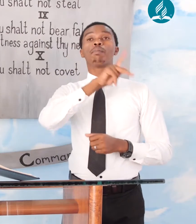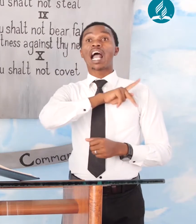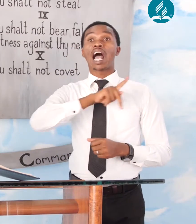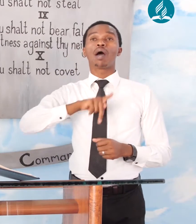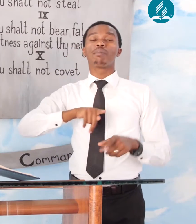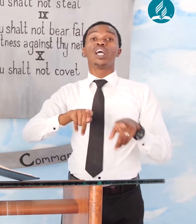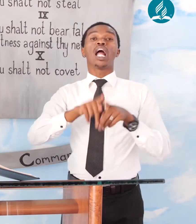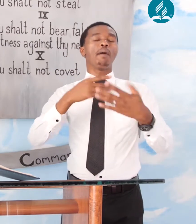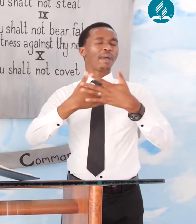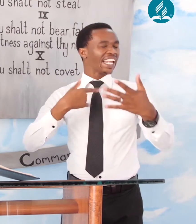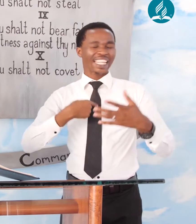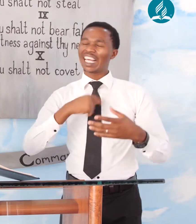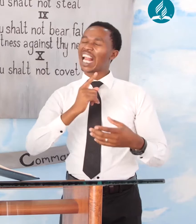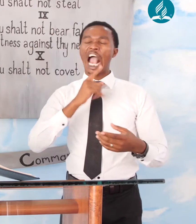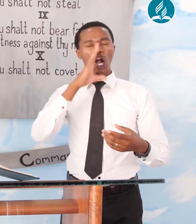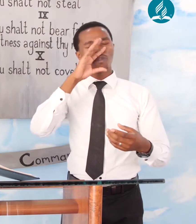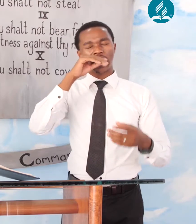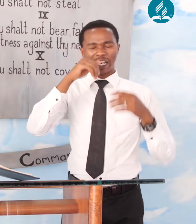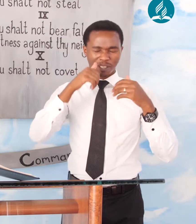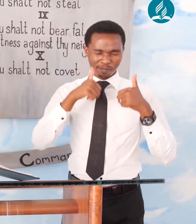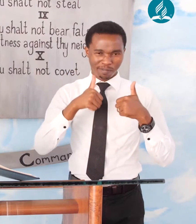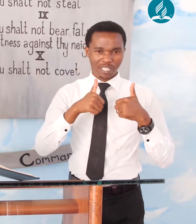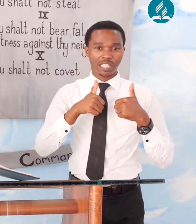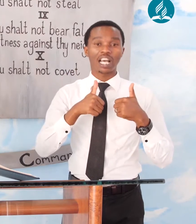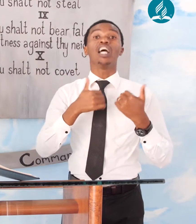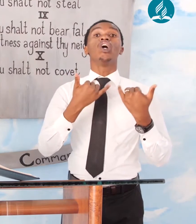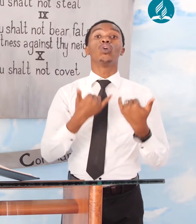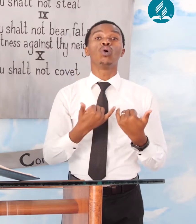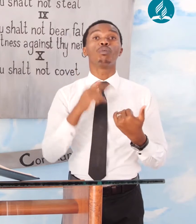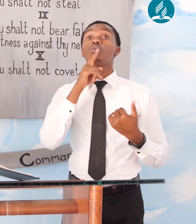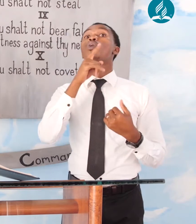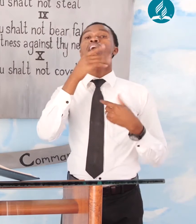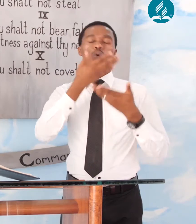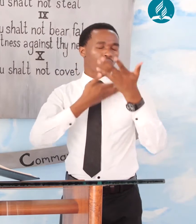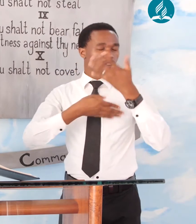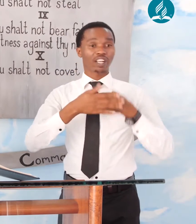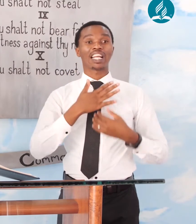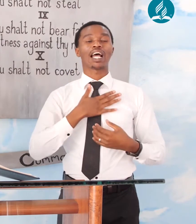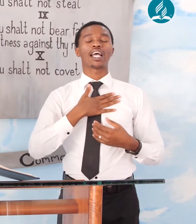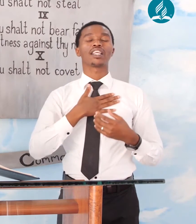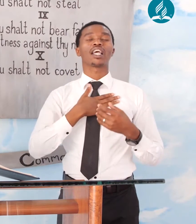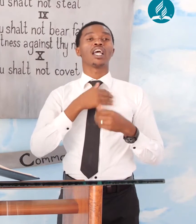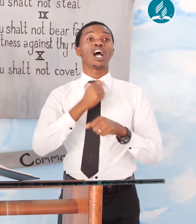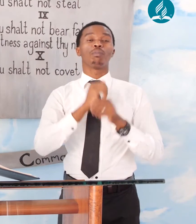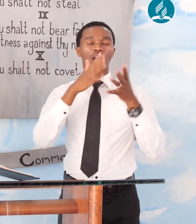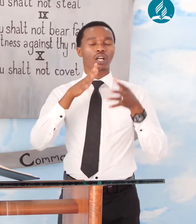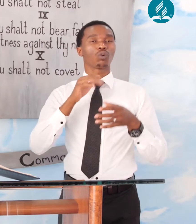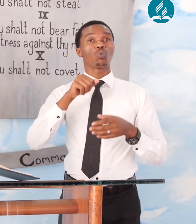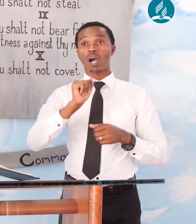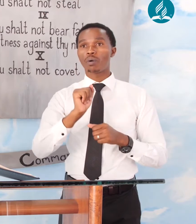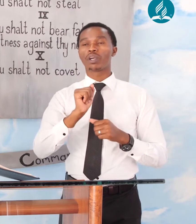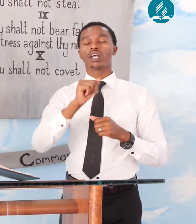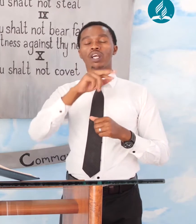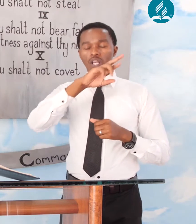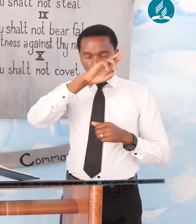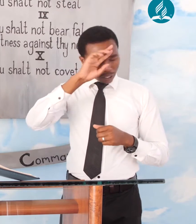mbere sindi ntyoza mu magambo nubwo uvuganye nanjye umugaragu wawe kuko